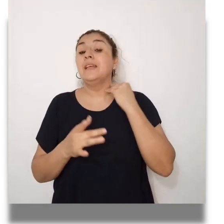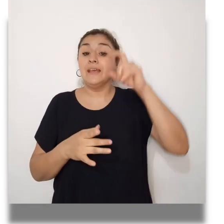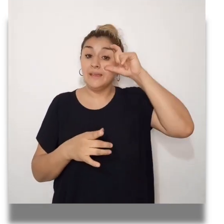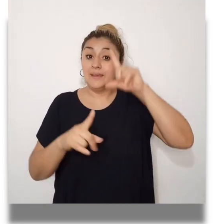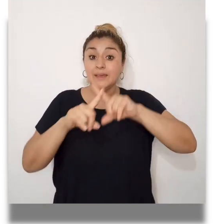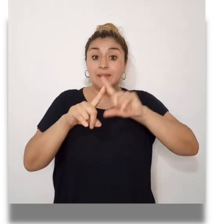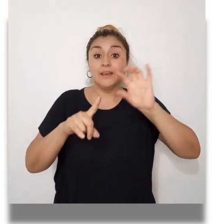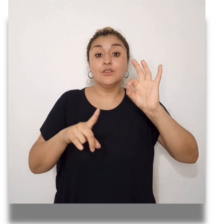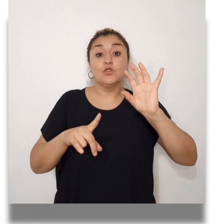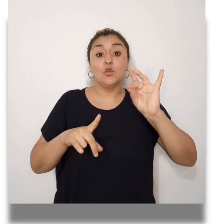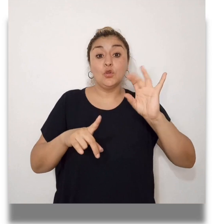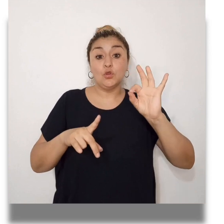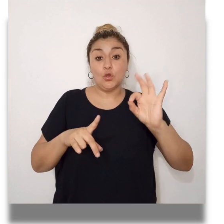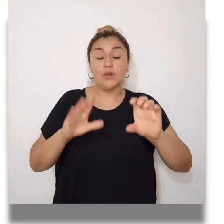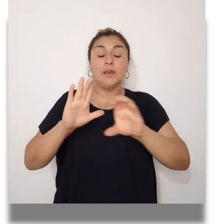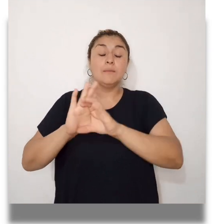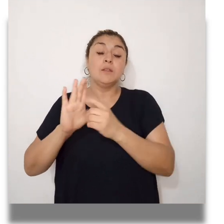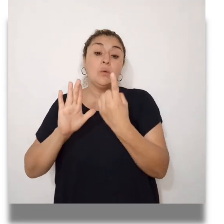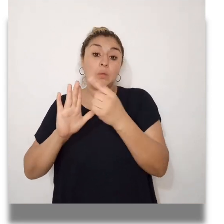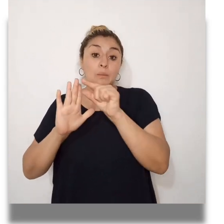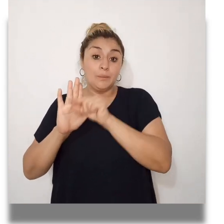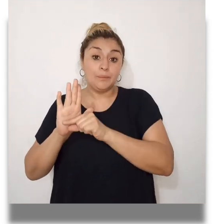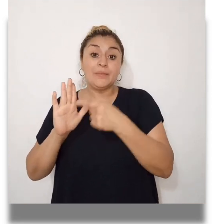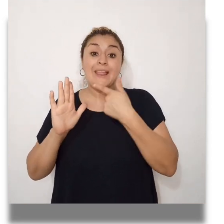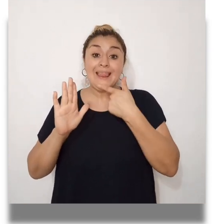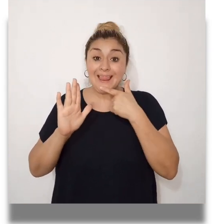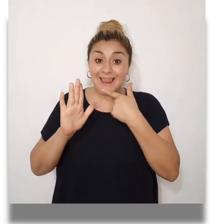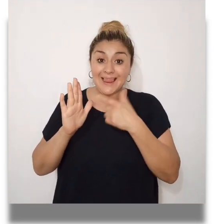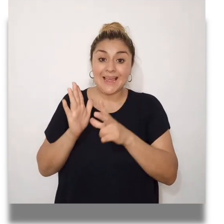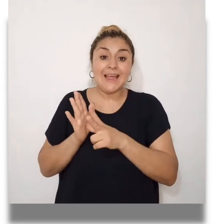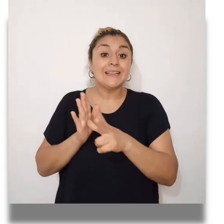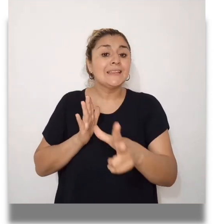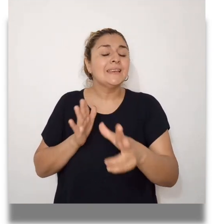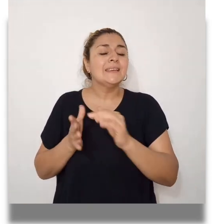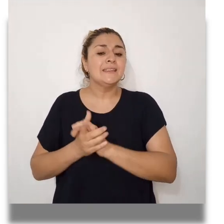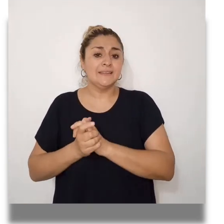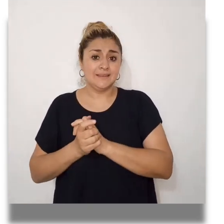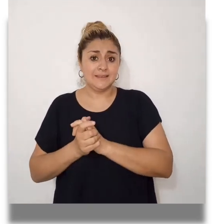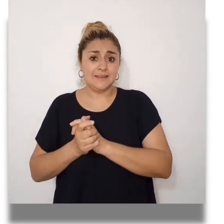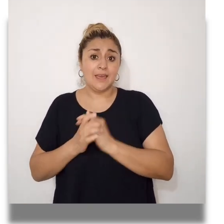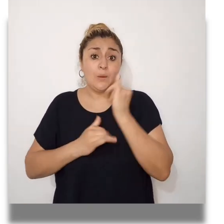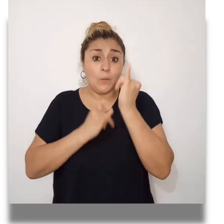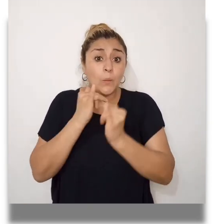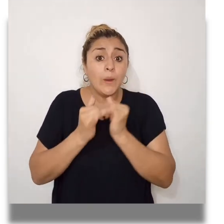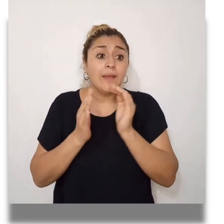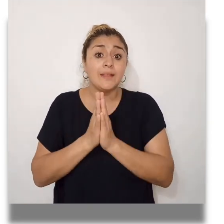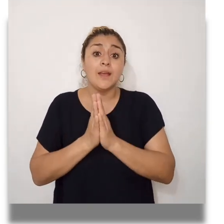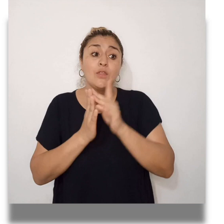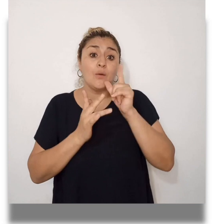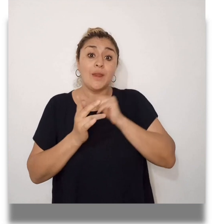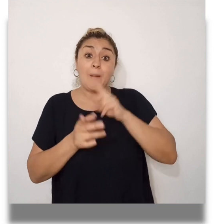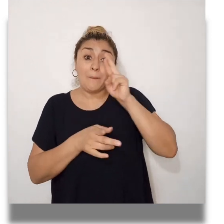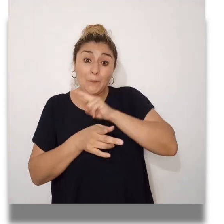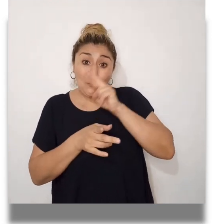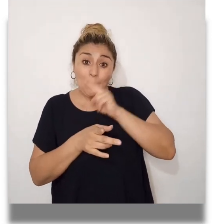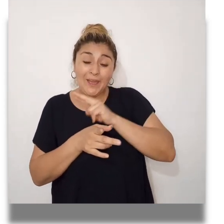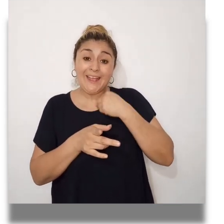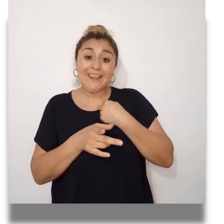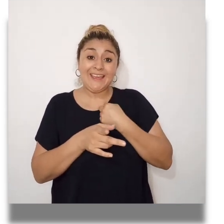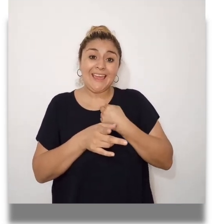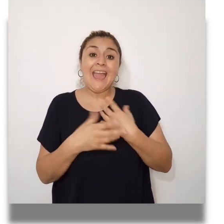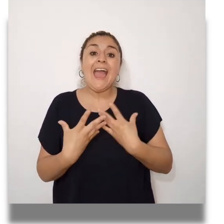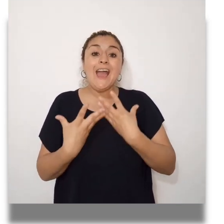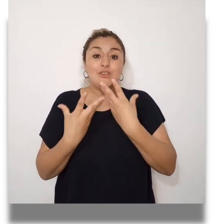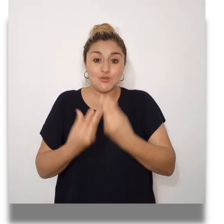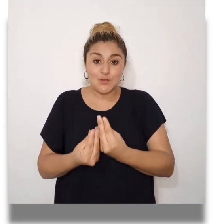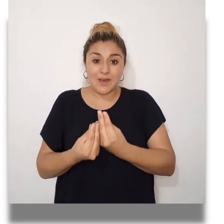17. Dit que les sages-femmes craignaient Dieu. Dice que las parteras temían a Dios. Ils ne